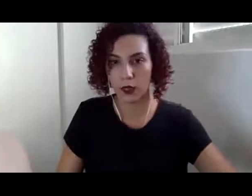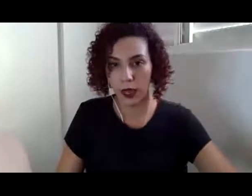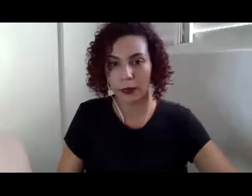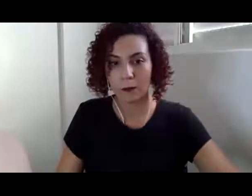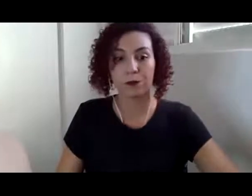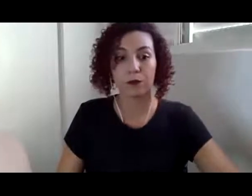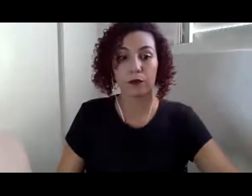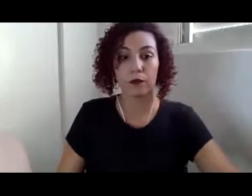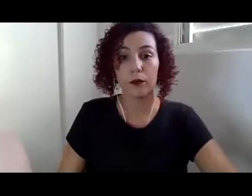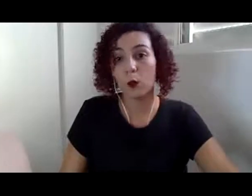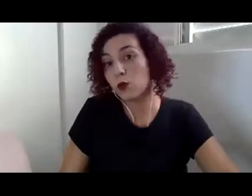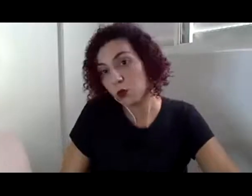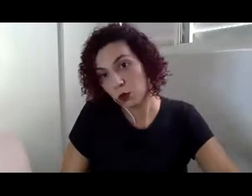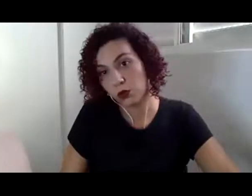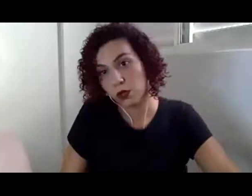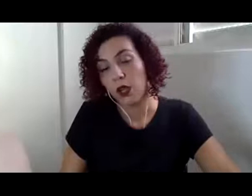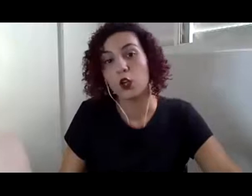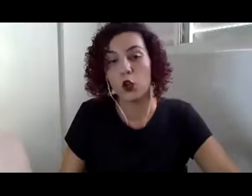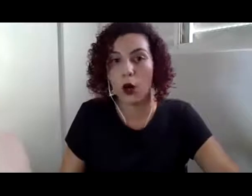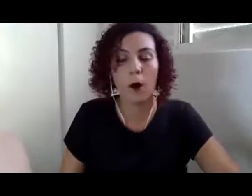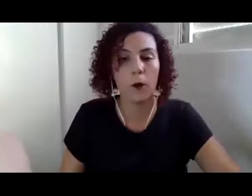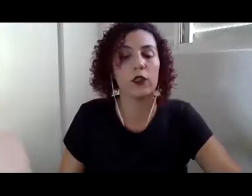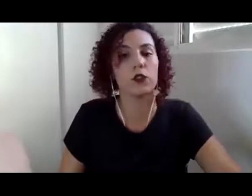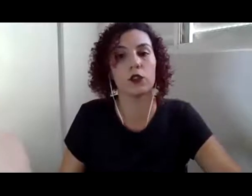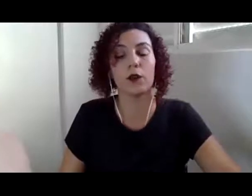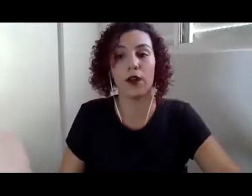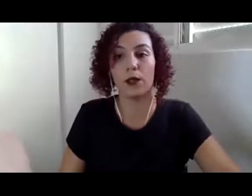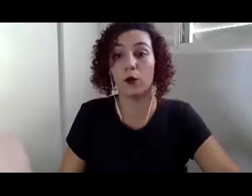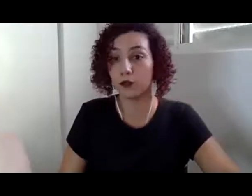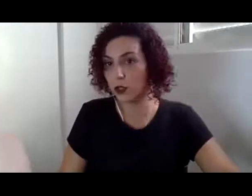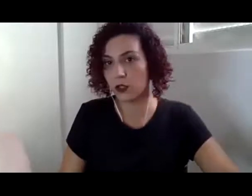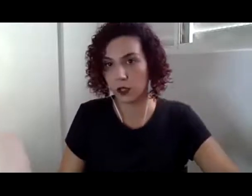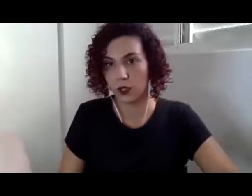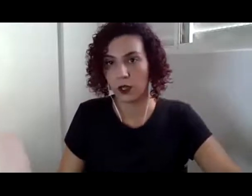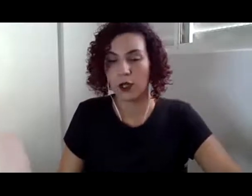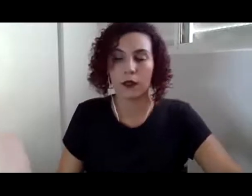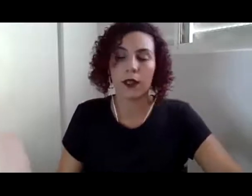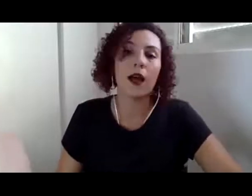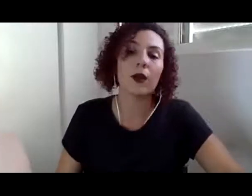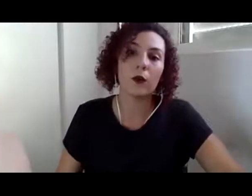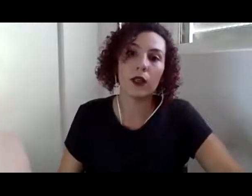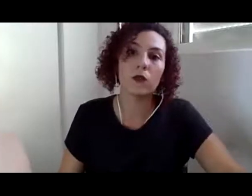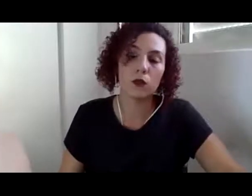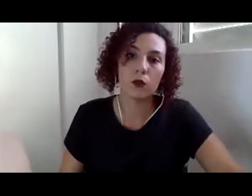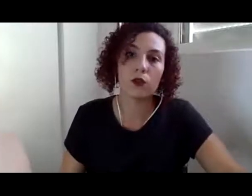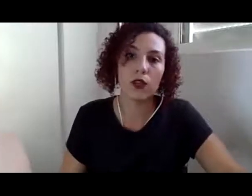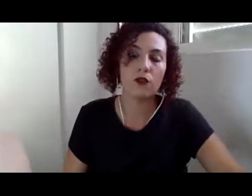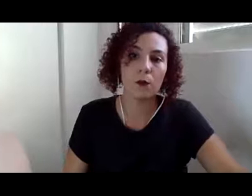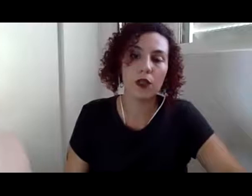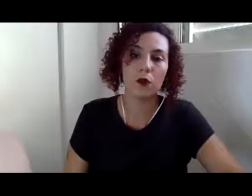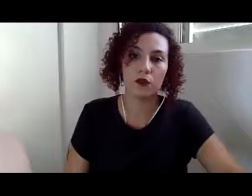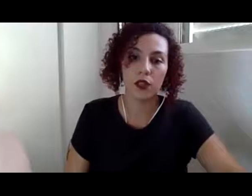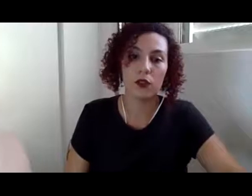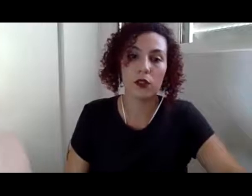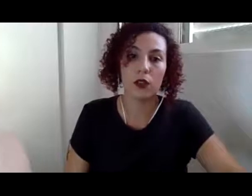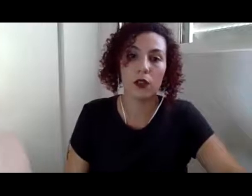reproduz, né? O surdo, normalmente, numa família ouvinte, tá? A maioria dos surdos vem de